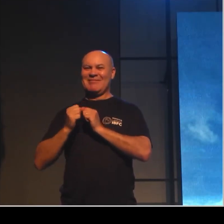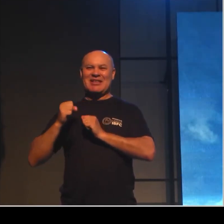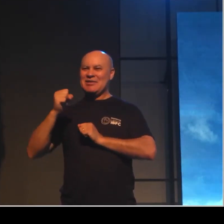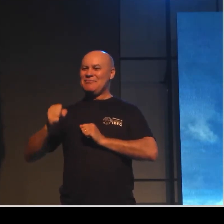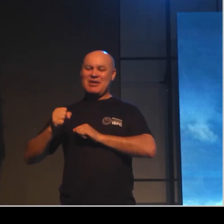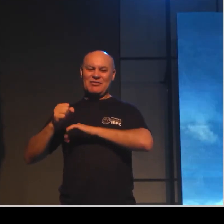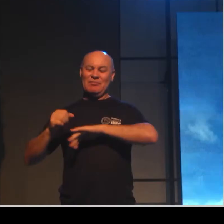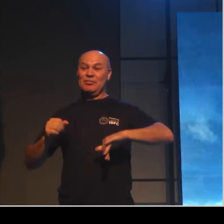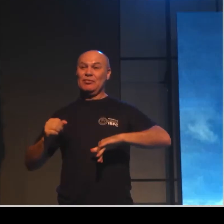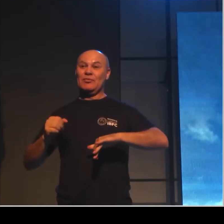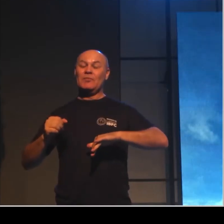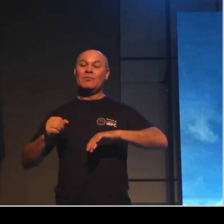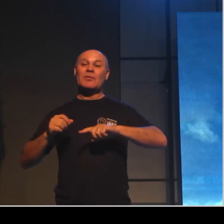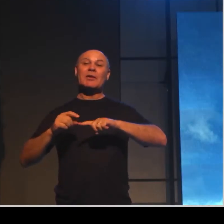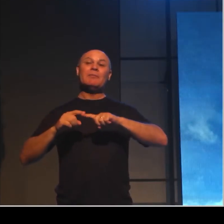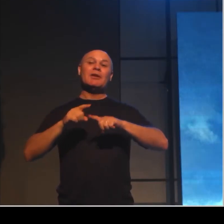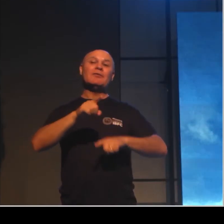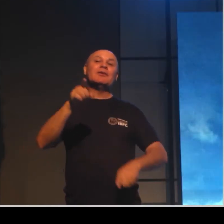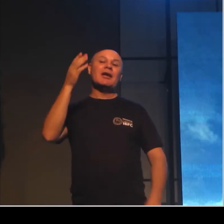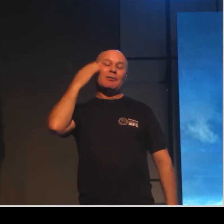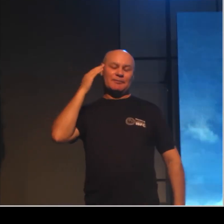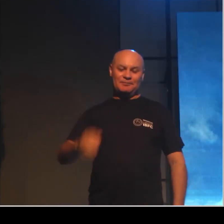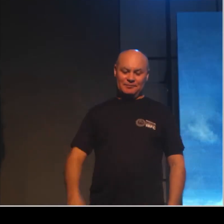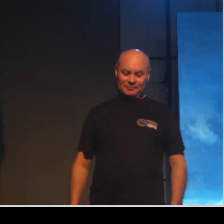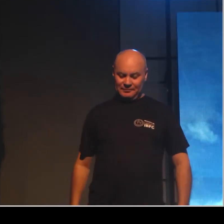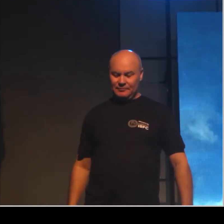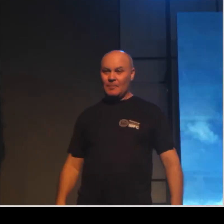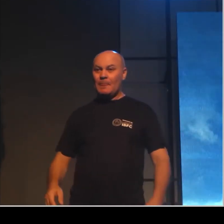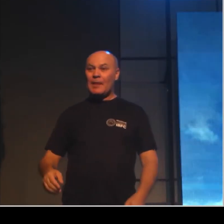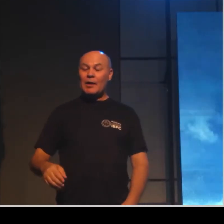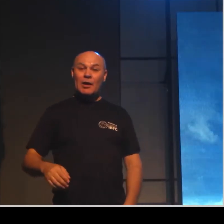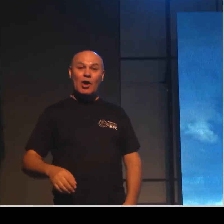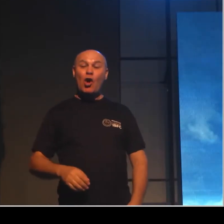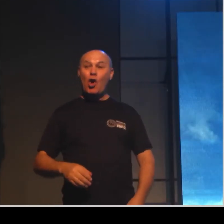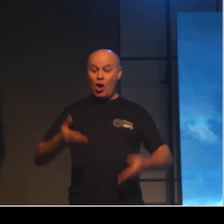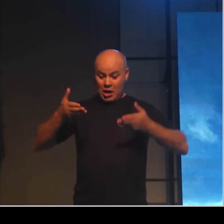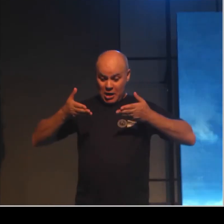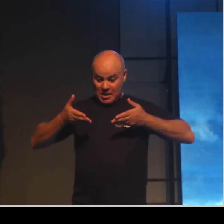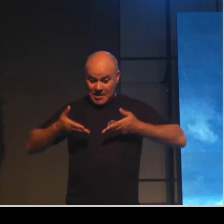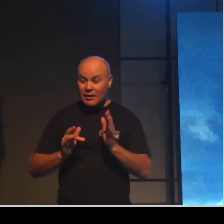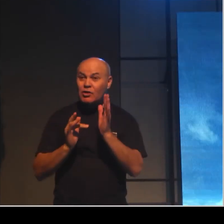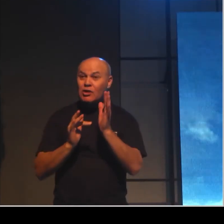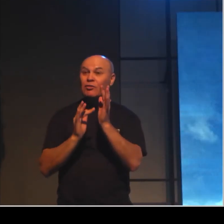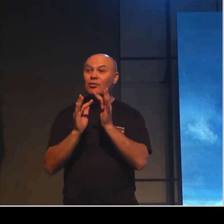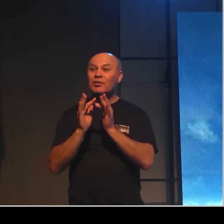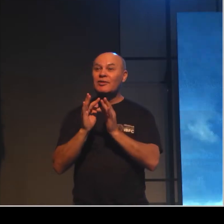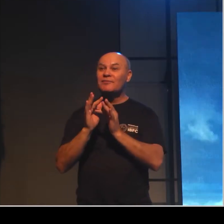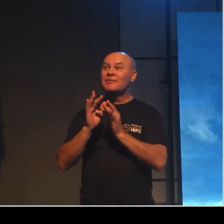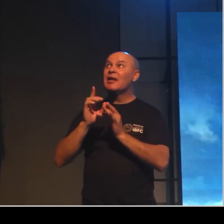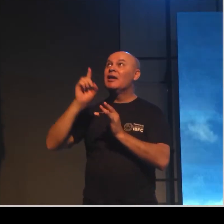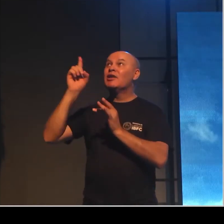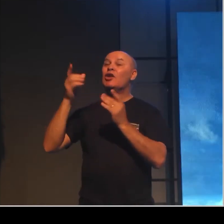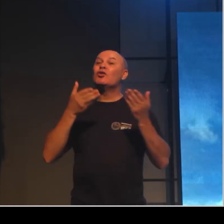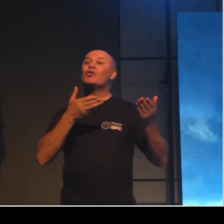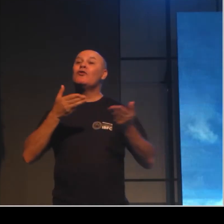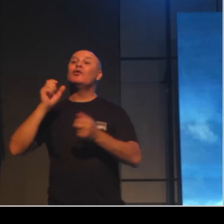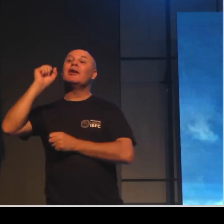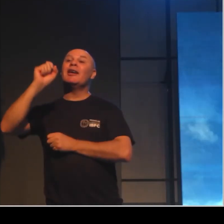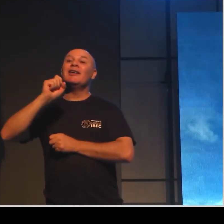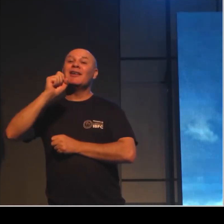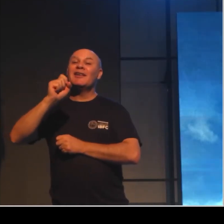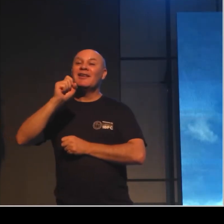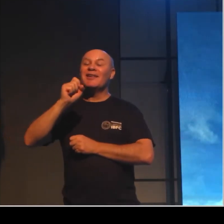os primeiros que Deus convidou para o nascimento do seu filho. A eles foi